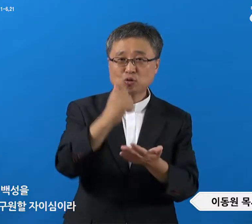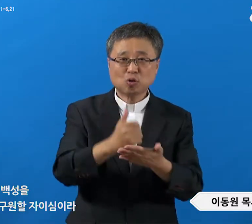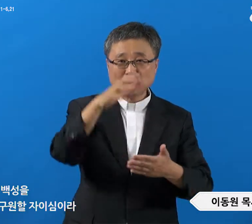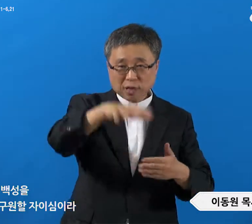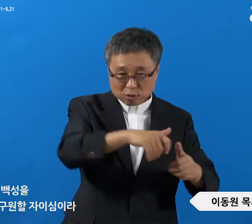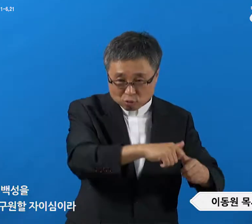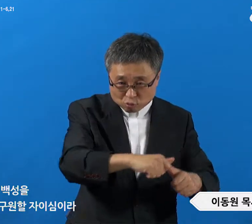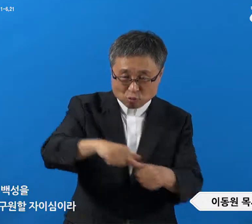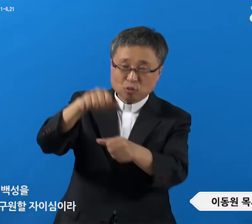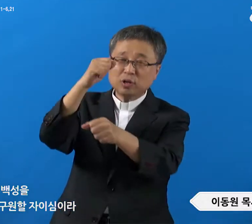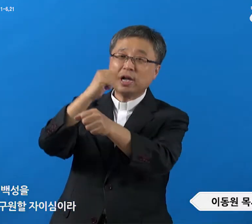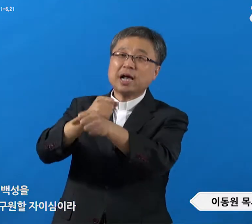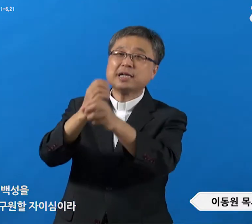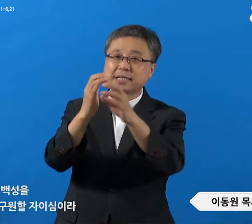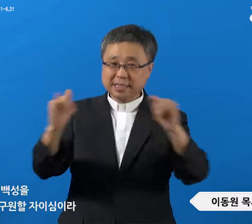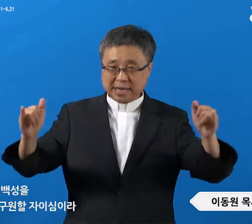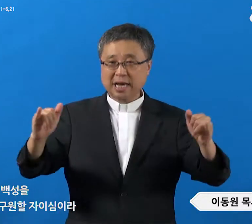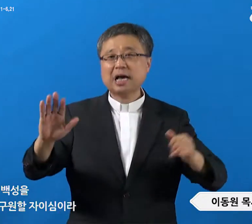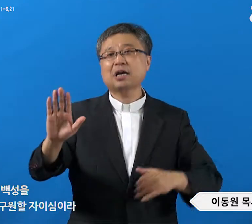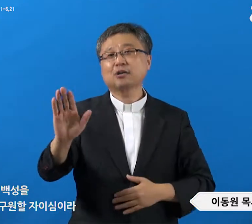구원할 자이십니다.